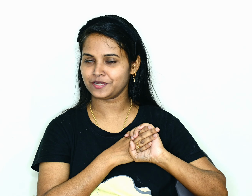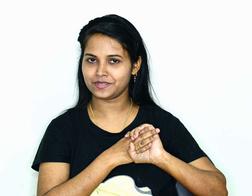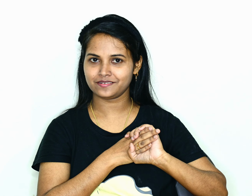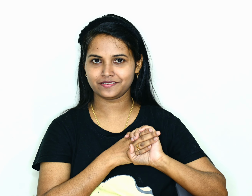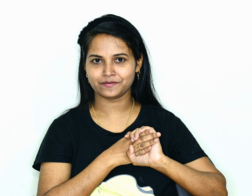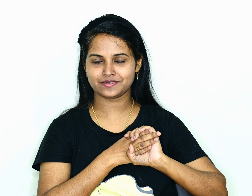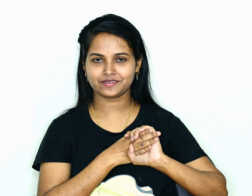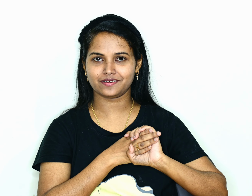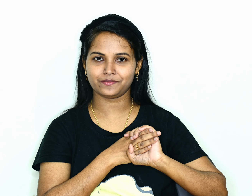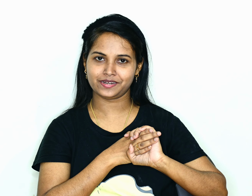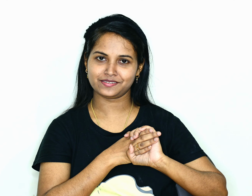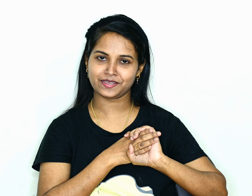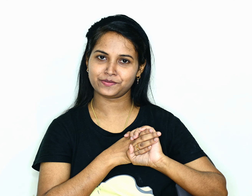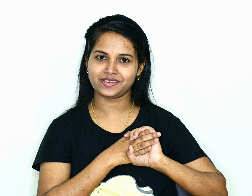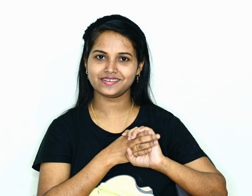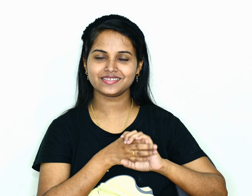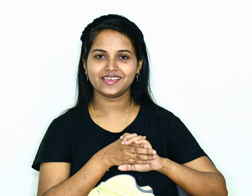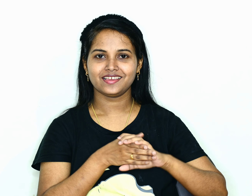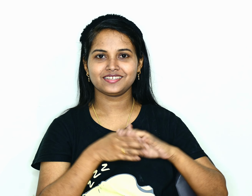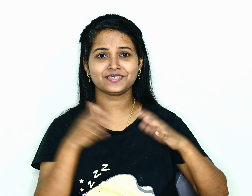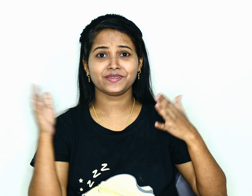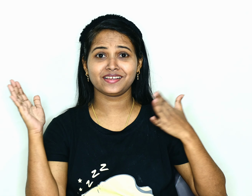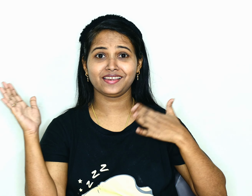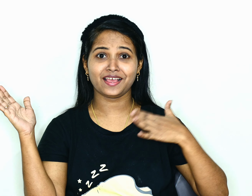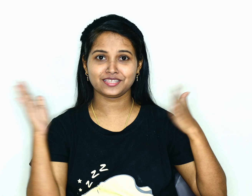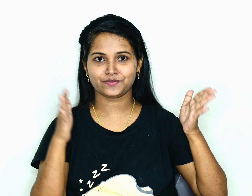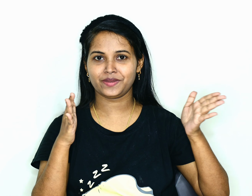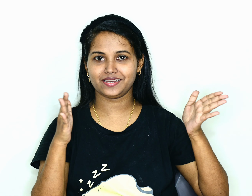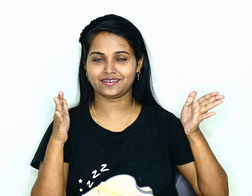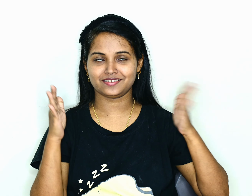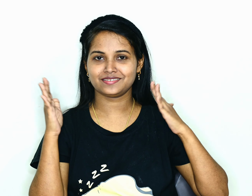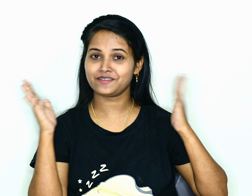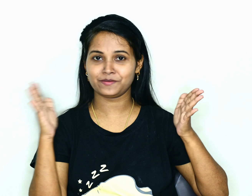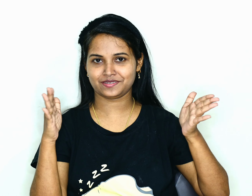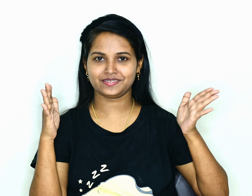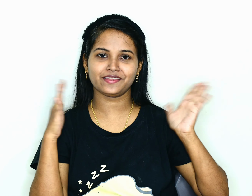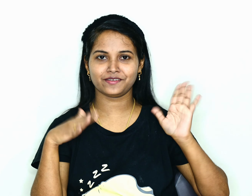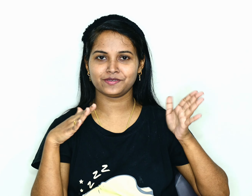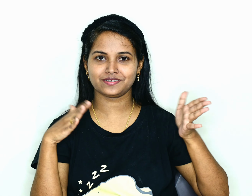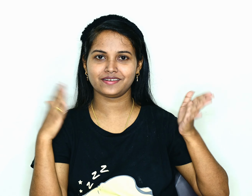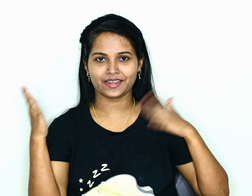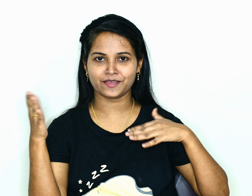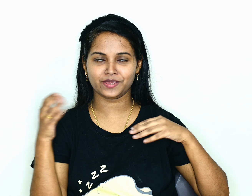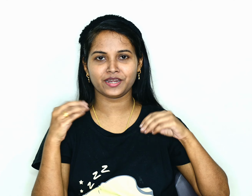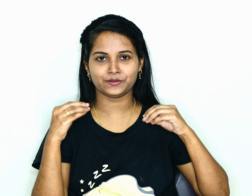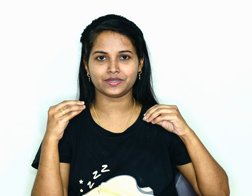शेयर माई थर्ड ट्राइमेस्टर प्रेगनेंसी एक्सपीरियंस, जिसे मेरा लास्ट ट्राइमेस्टर सेकेंड ट्राइमेस्टर डायरिया में एंड हुआ